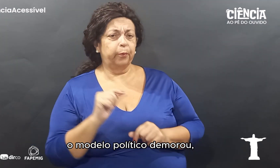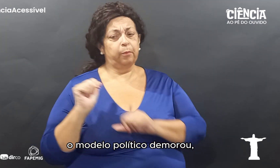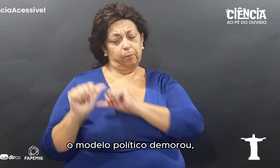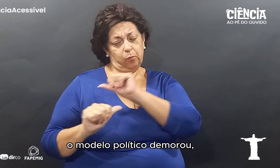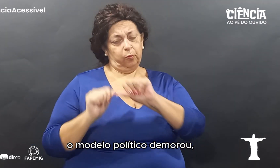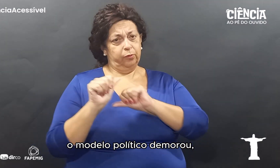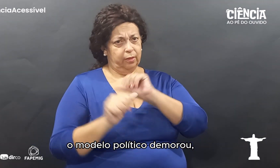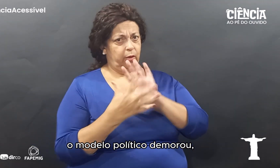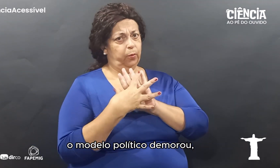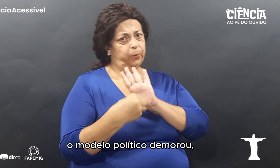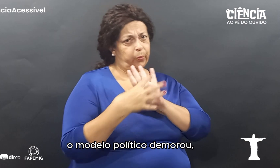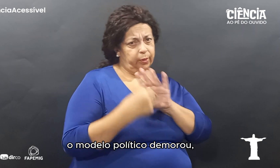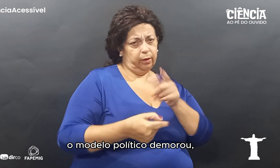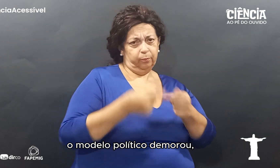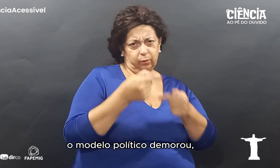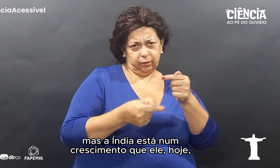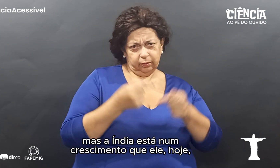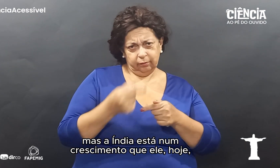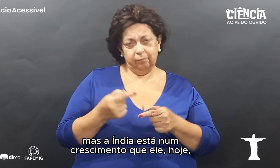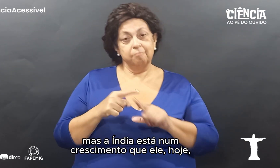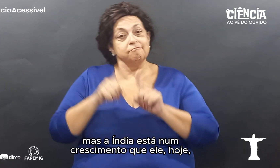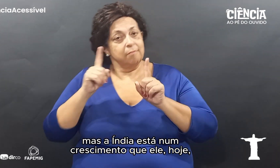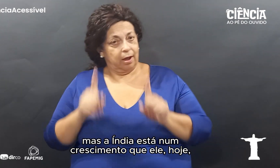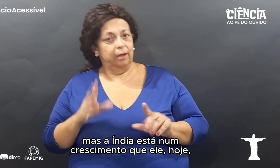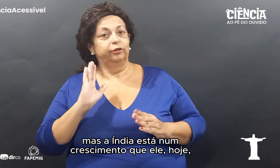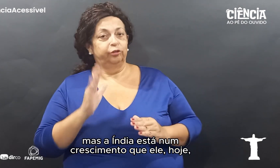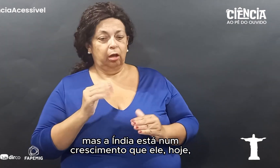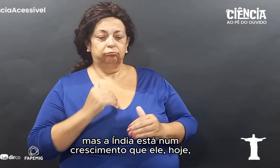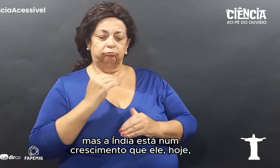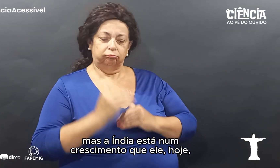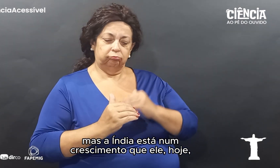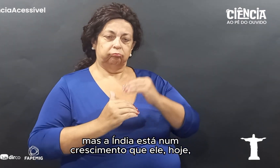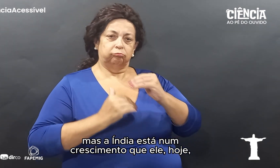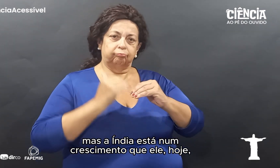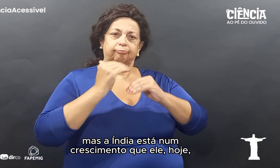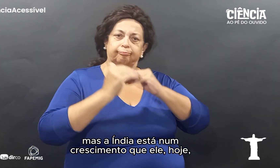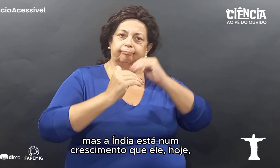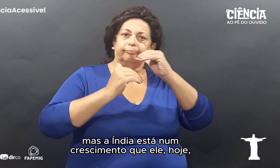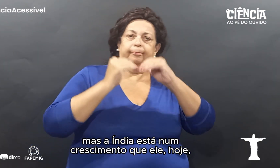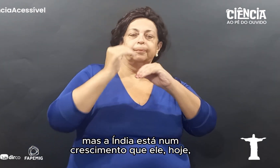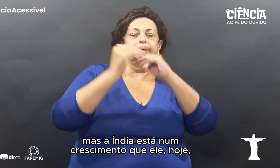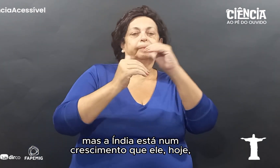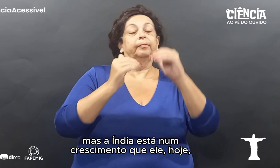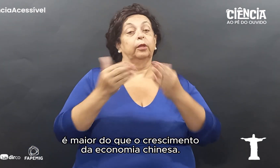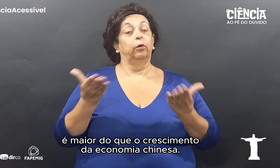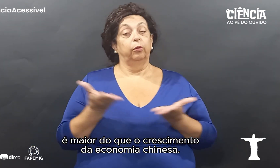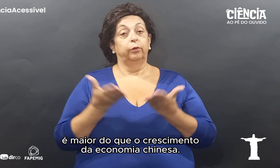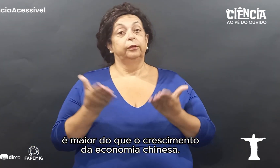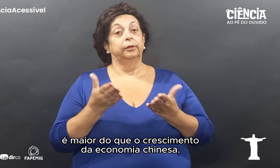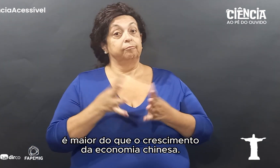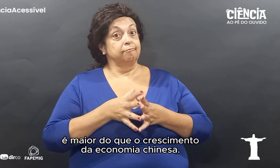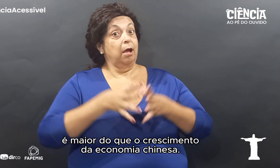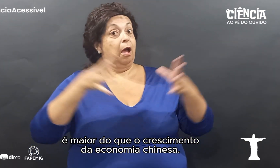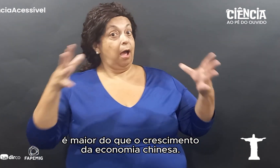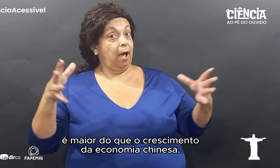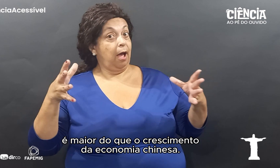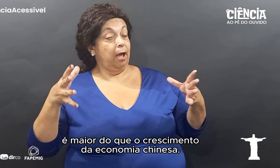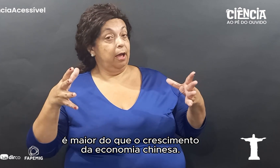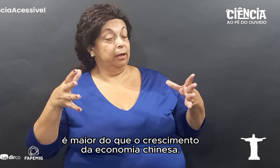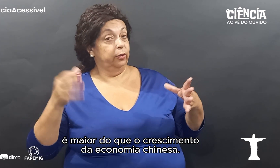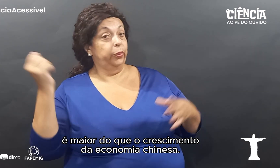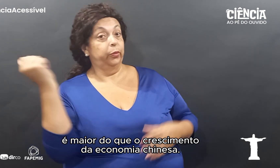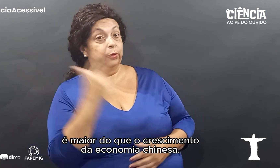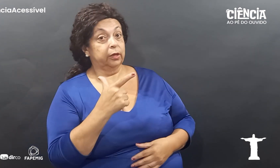né? O modelo político dele demorou, mas a Índia está num crescimento que hoje ele é maior do que o